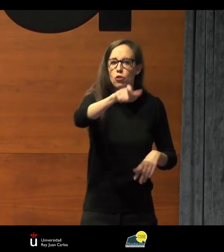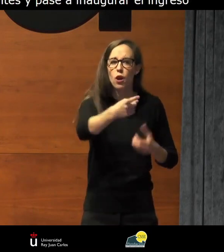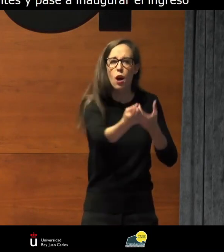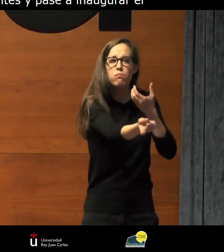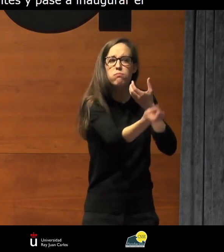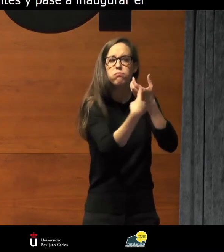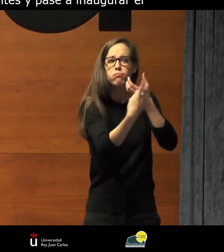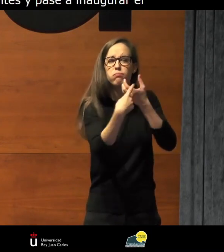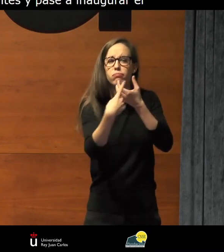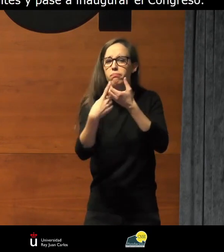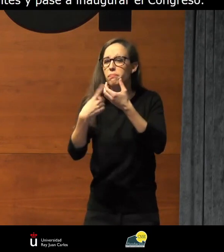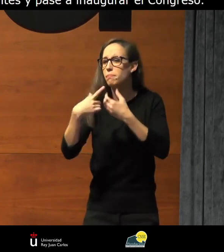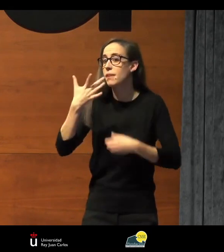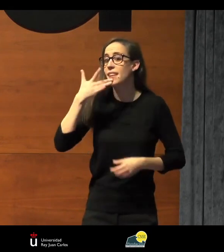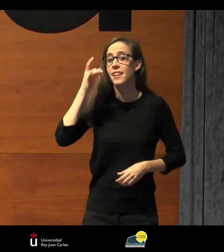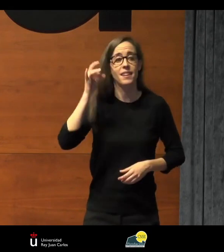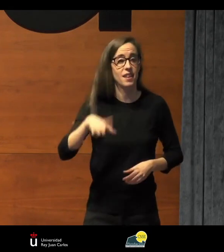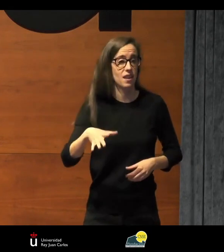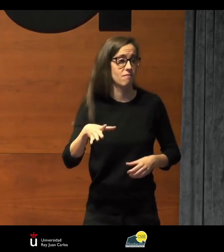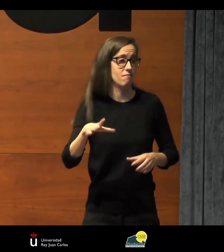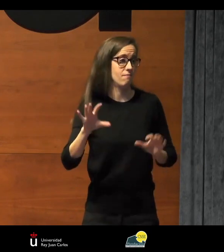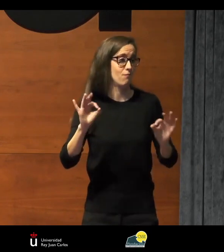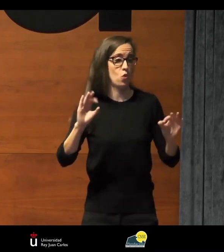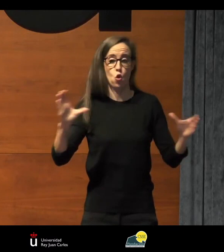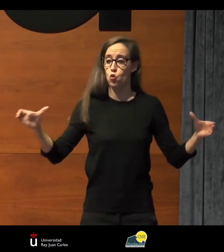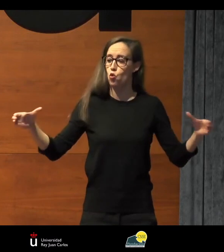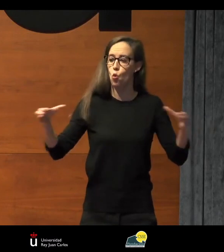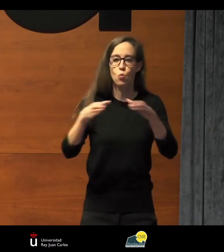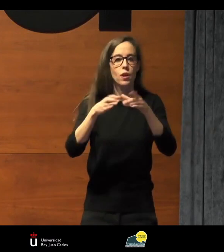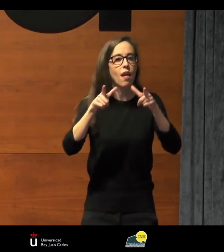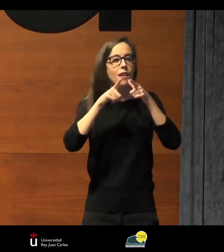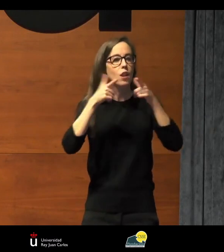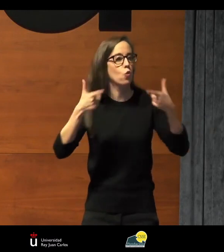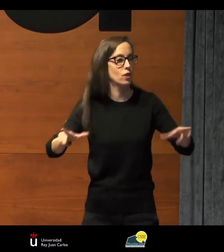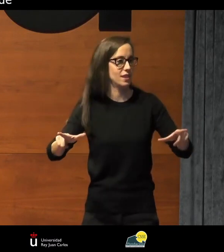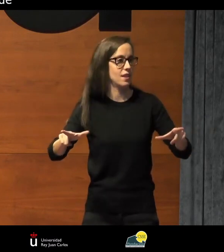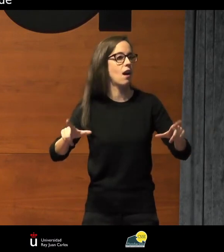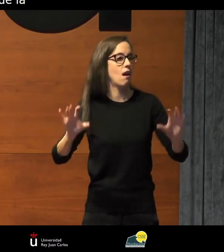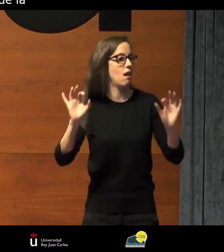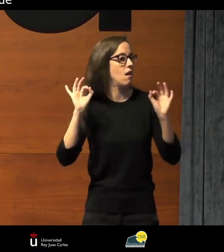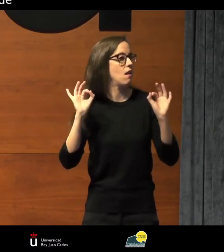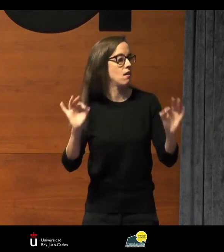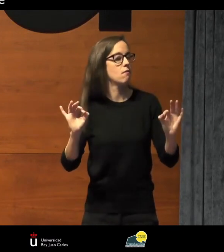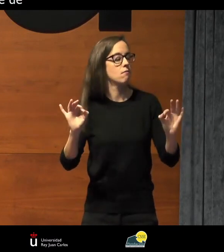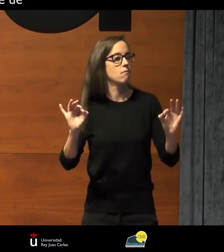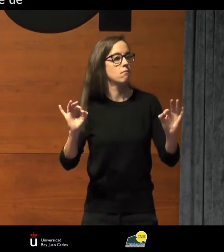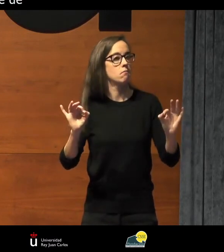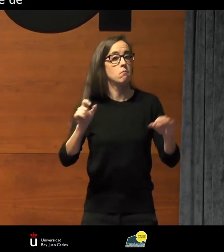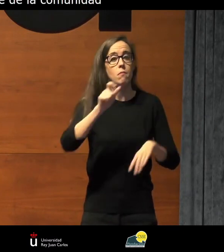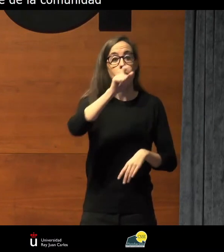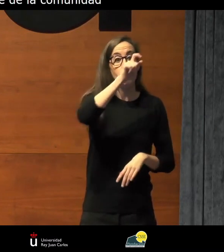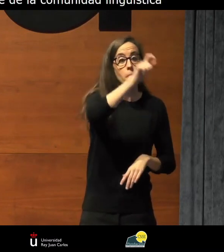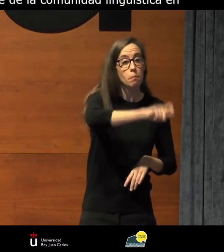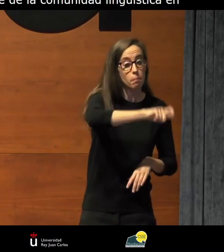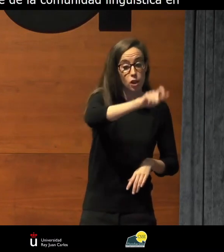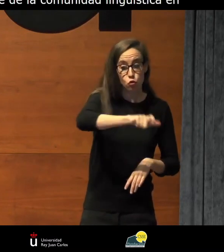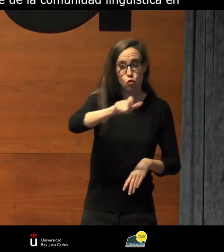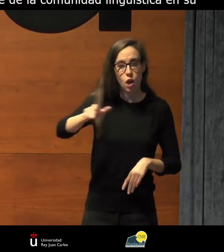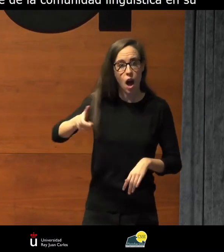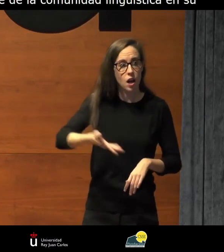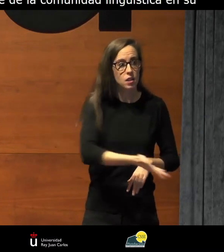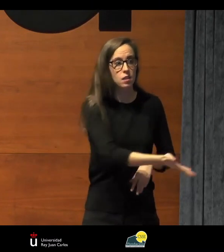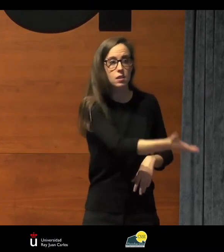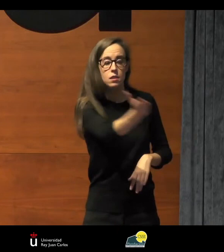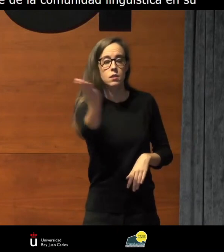lingüística, en su más amplio sentido, de aquellos que utilizamos como